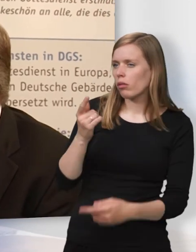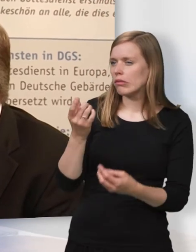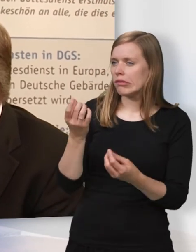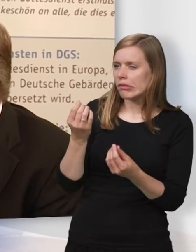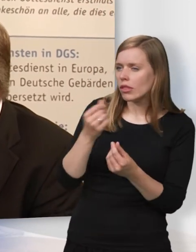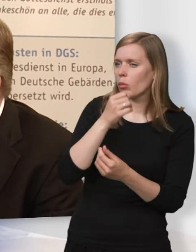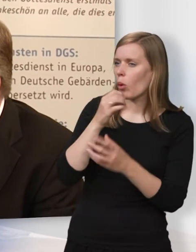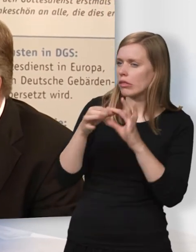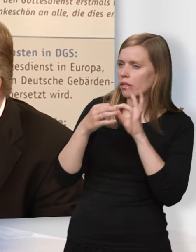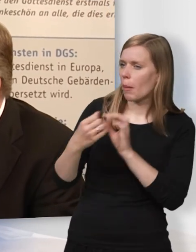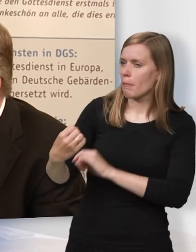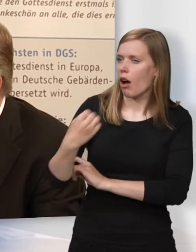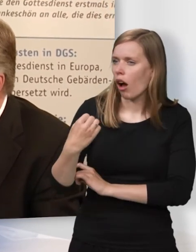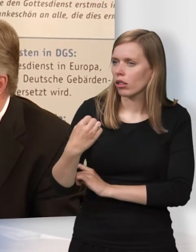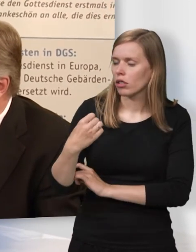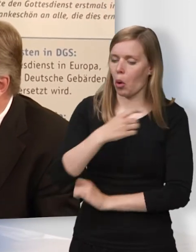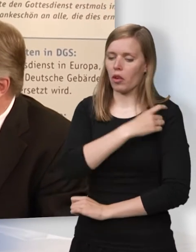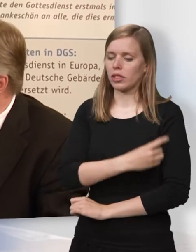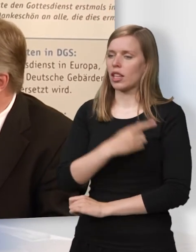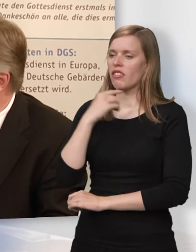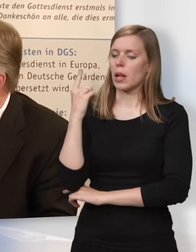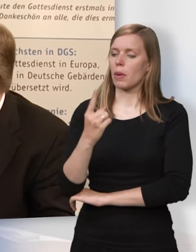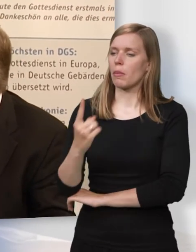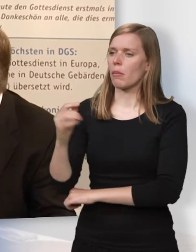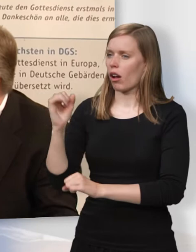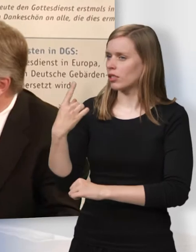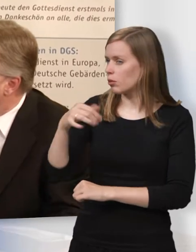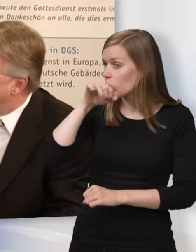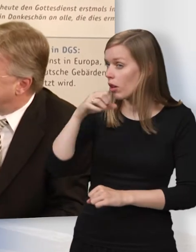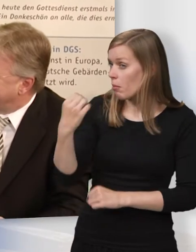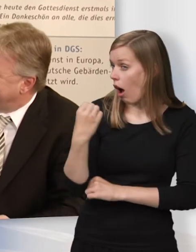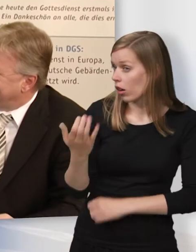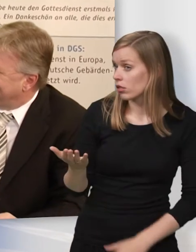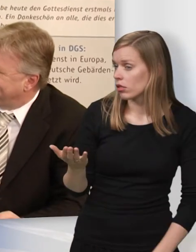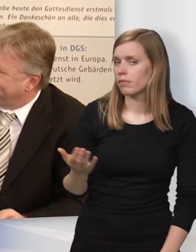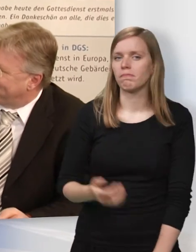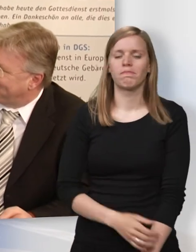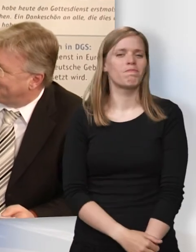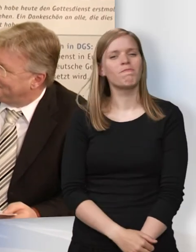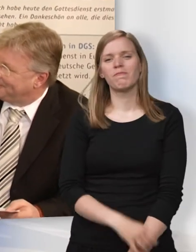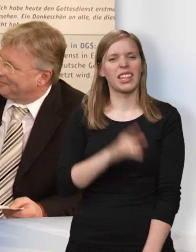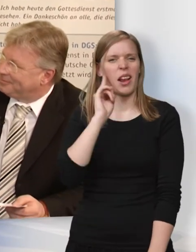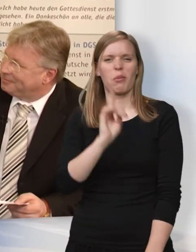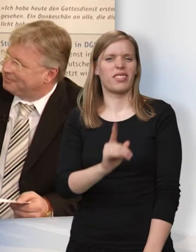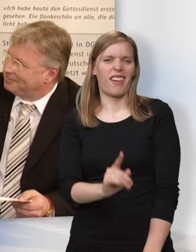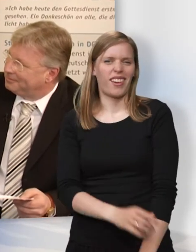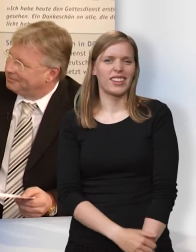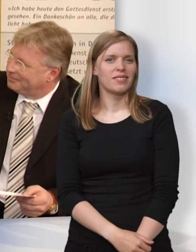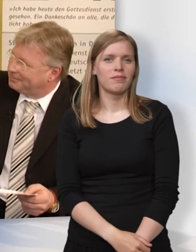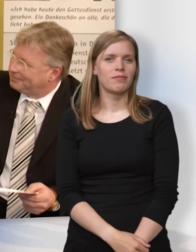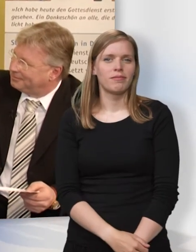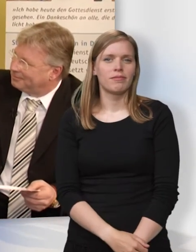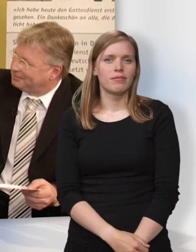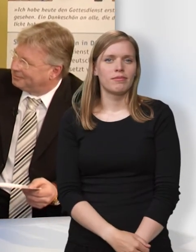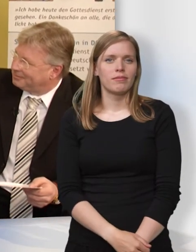Viele Menschen, denen man gegenüber was zu sagen hat. Sind Sie so ein Machtmensch? Ich denke, nein. Ich